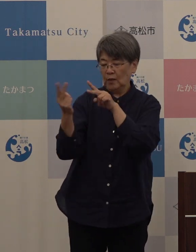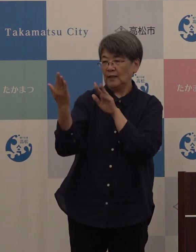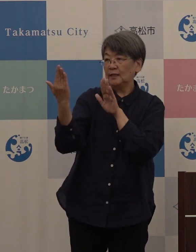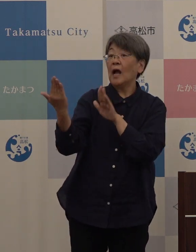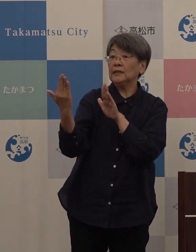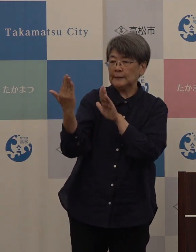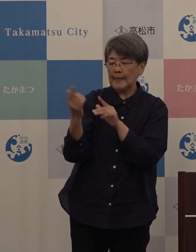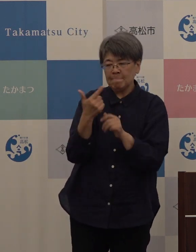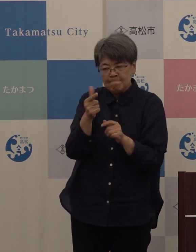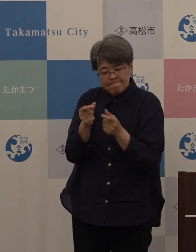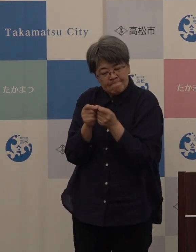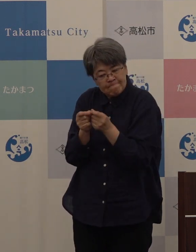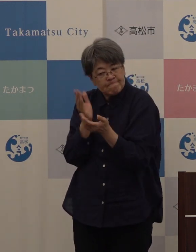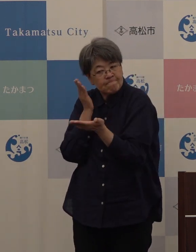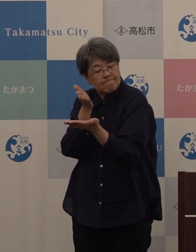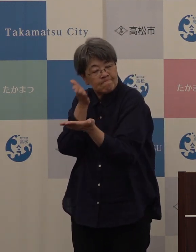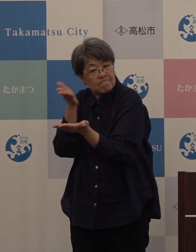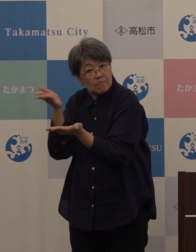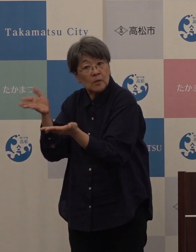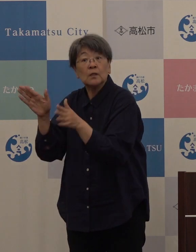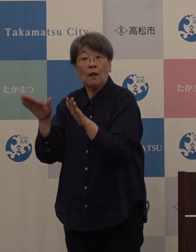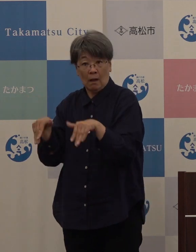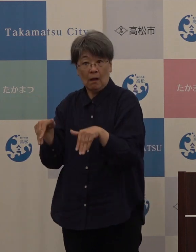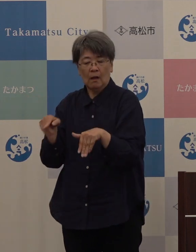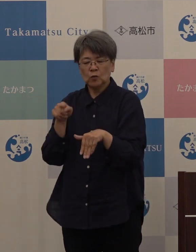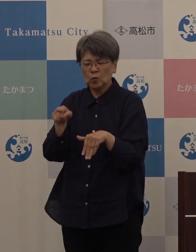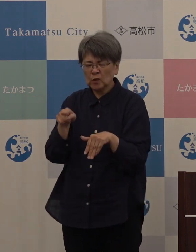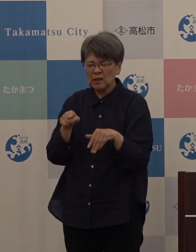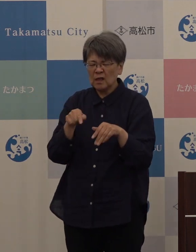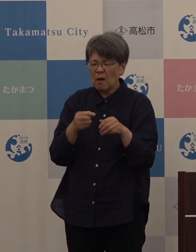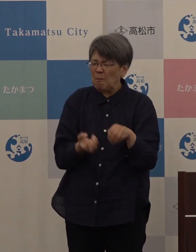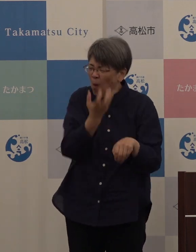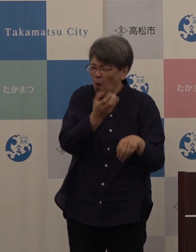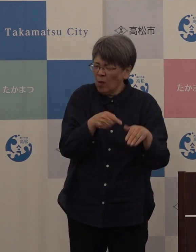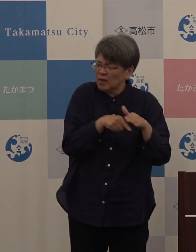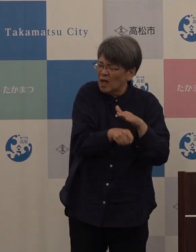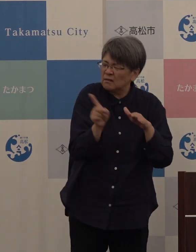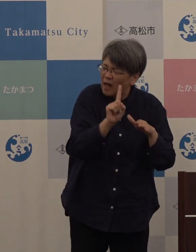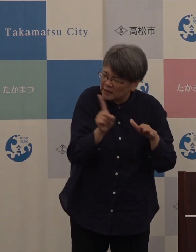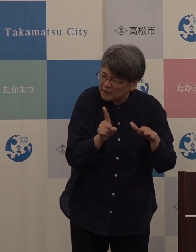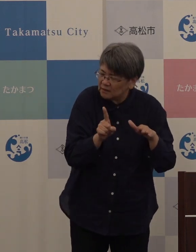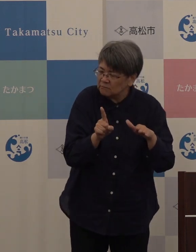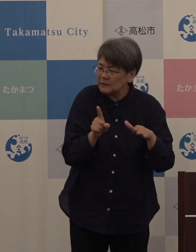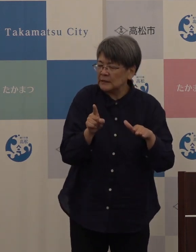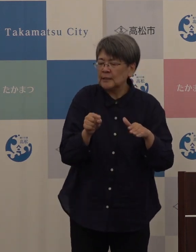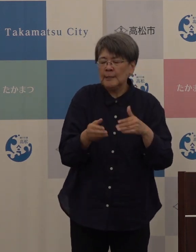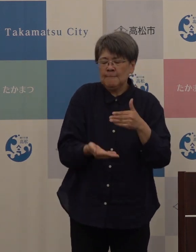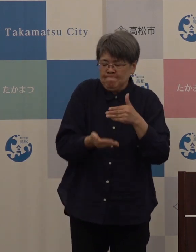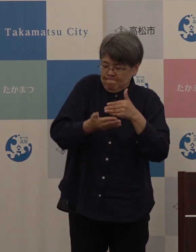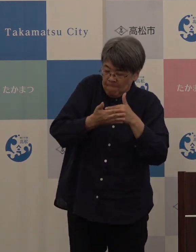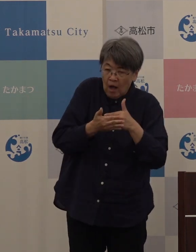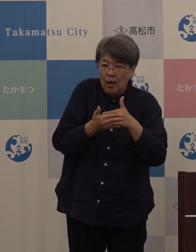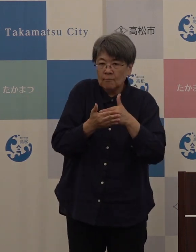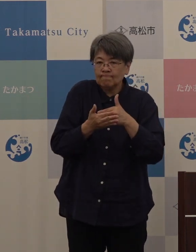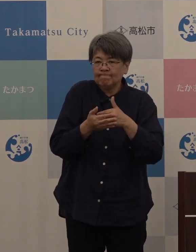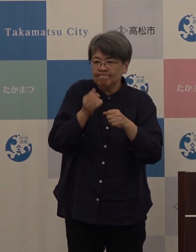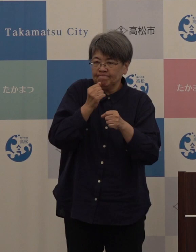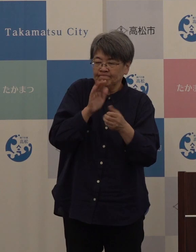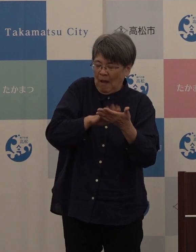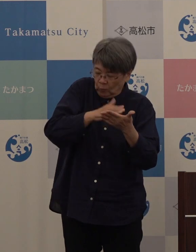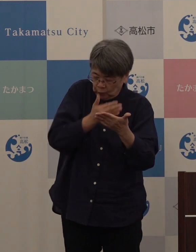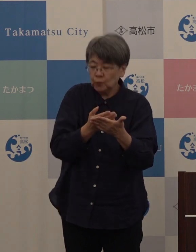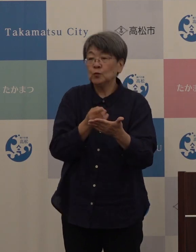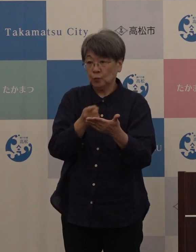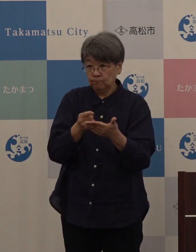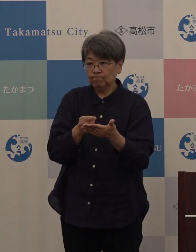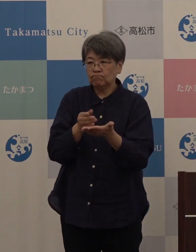ヒアリングを行っております。でその時に原因究明と再発防止の徹底を要請をいたしております。また琴